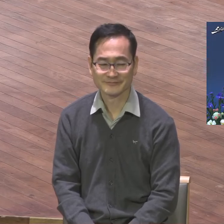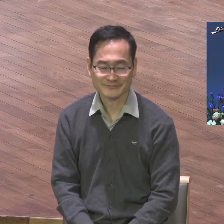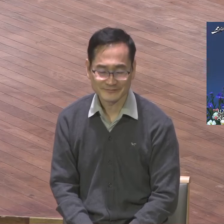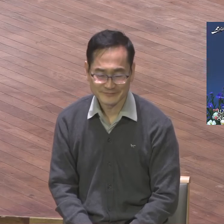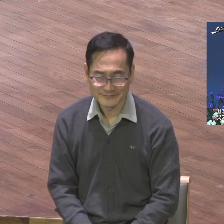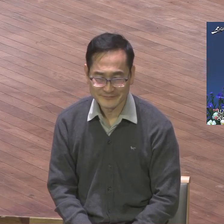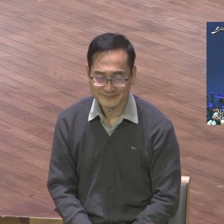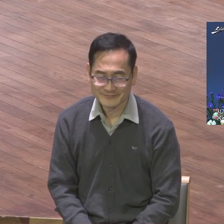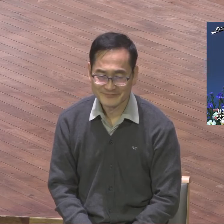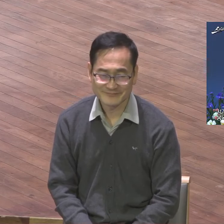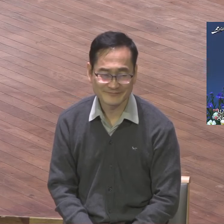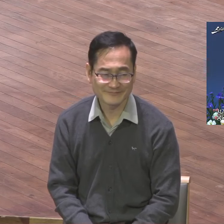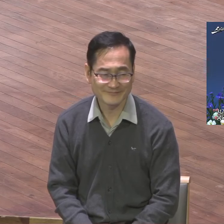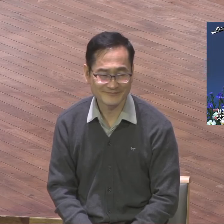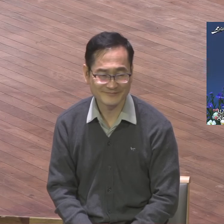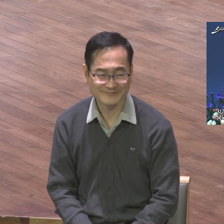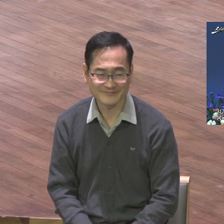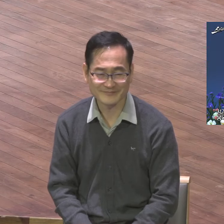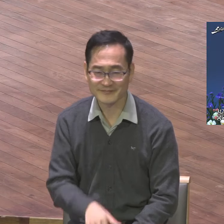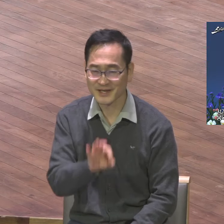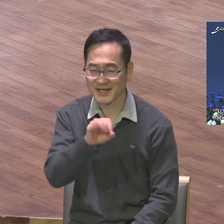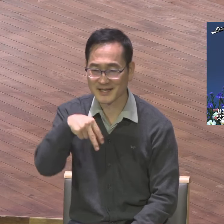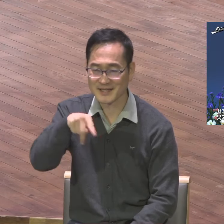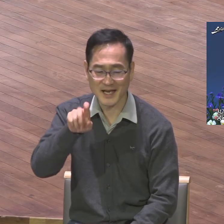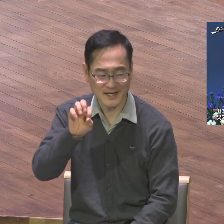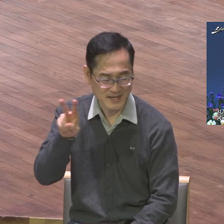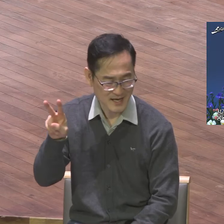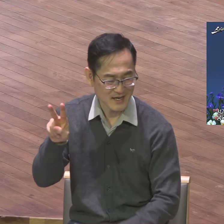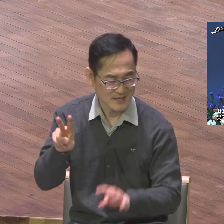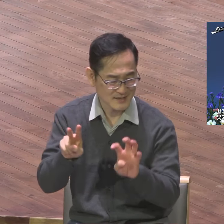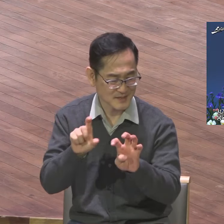말씀 이사야 40장 17절로